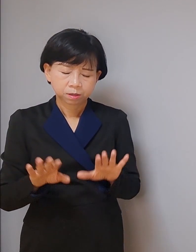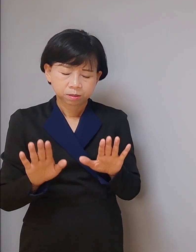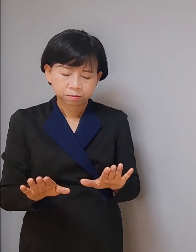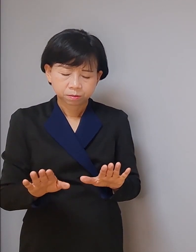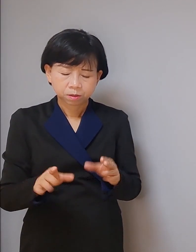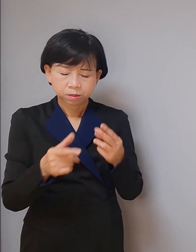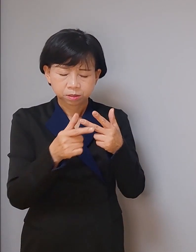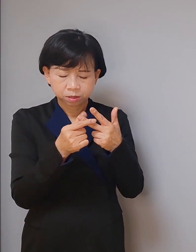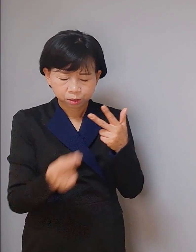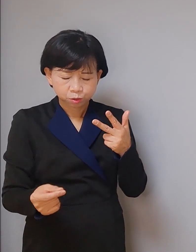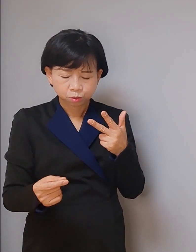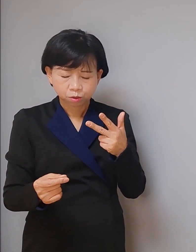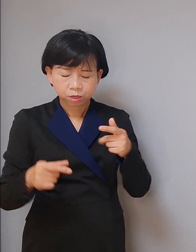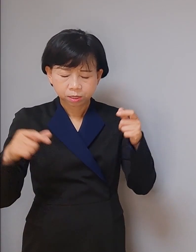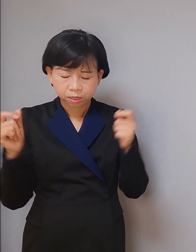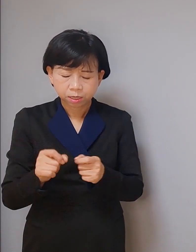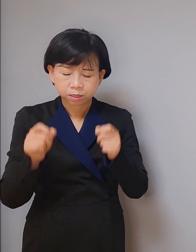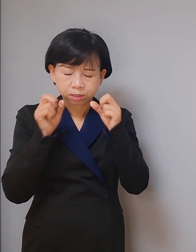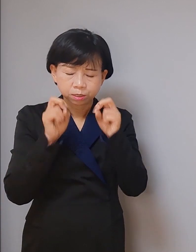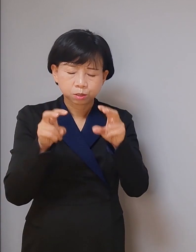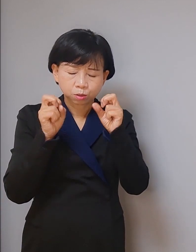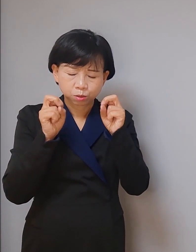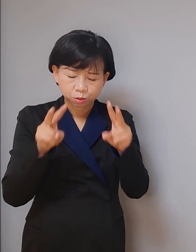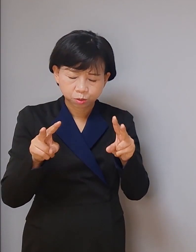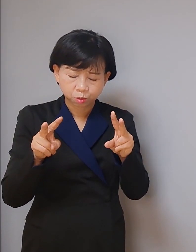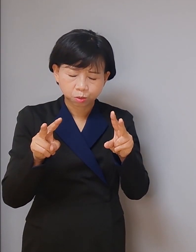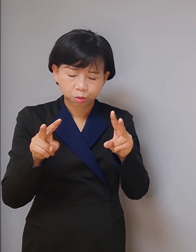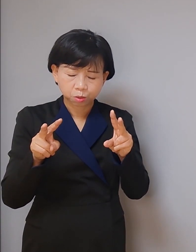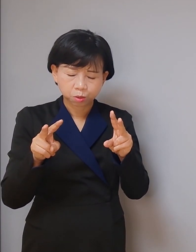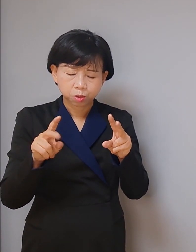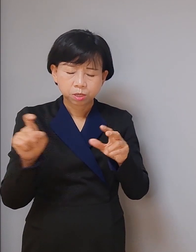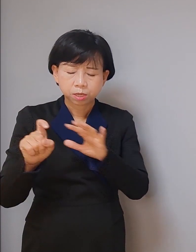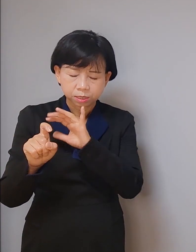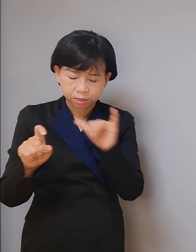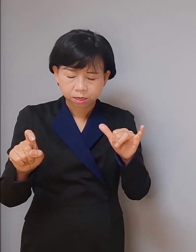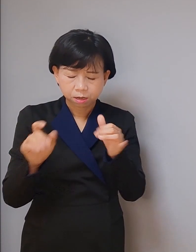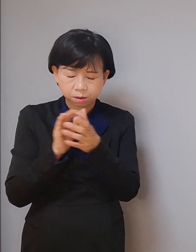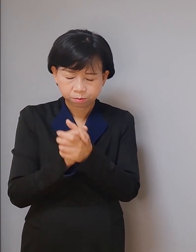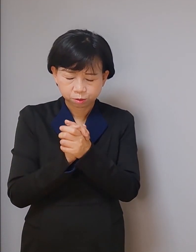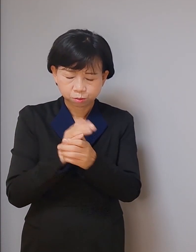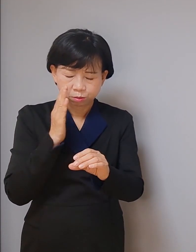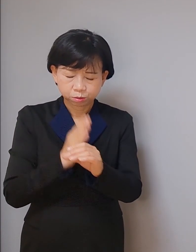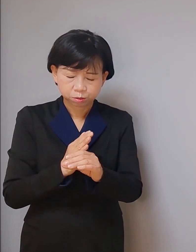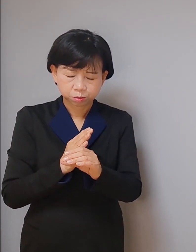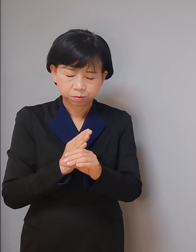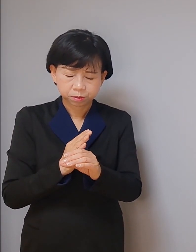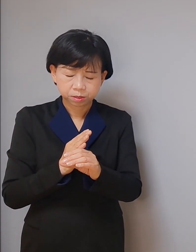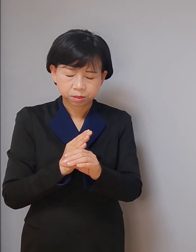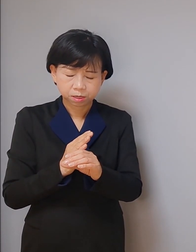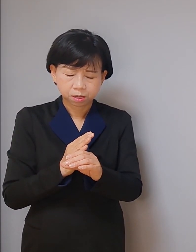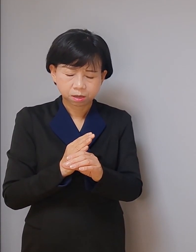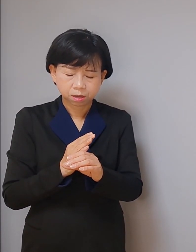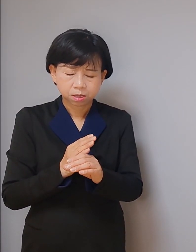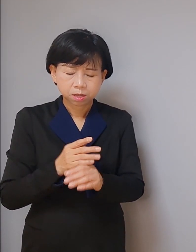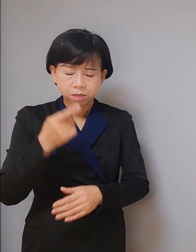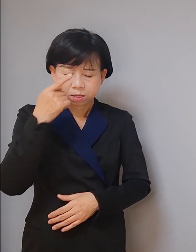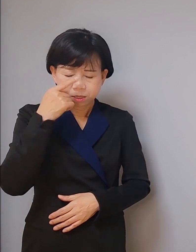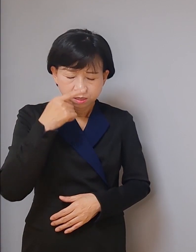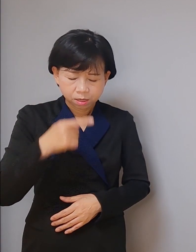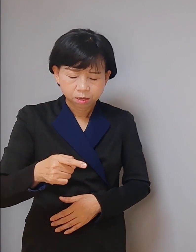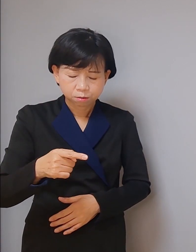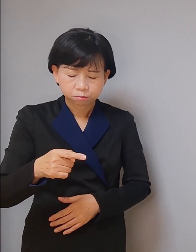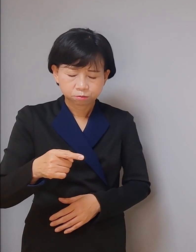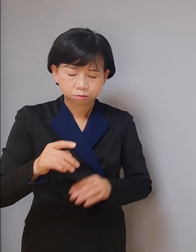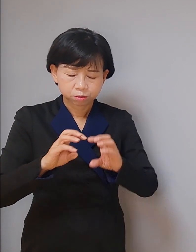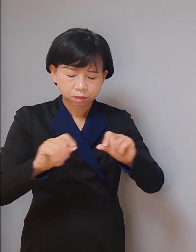이번에 7월에 단기 선교를 또 가고자 10명이 함께 기도하고 있사오니 저들이 태국 땅을 위해서